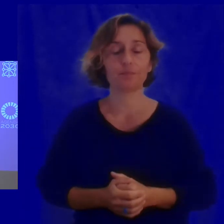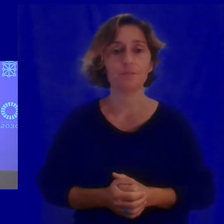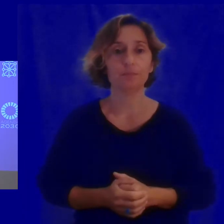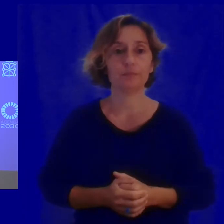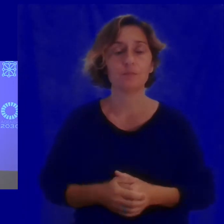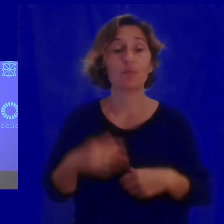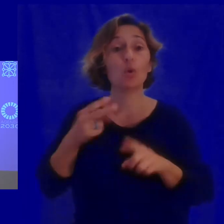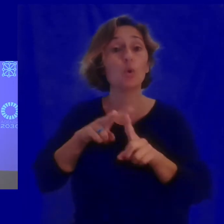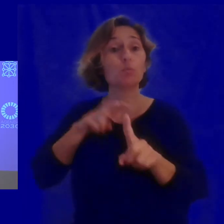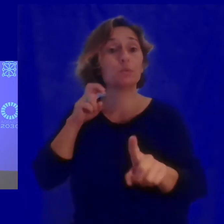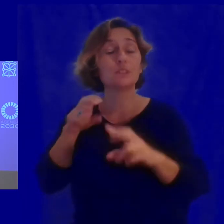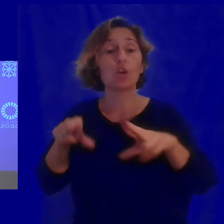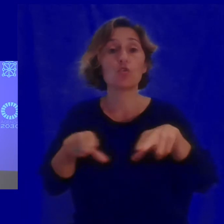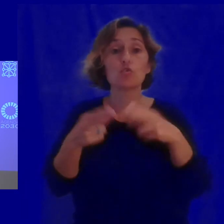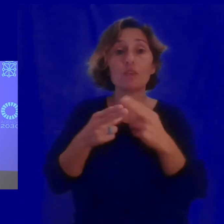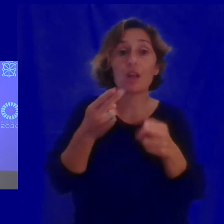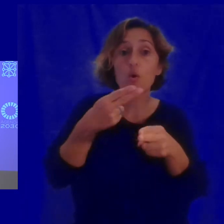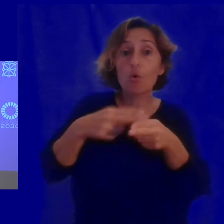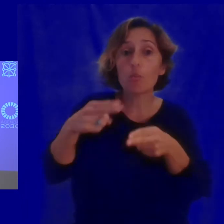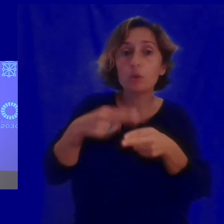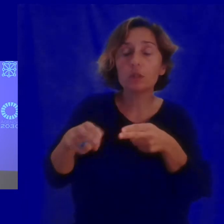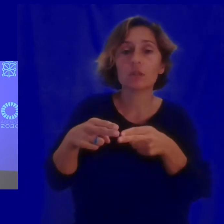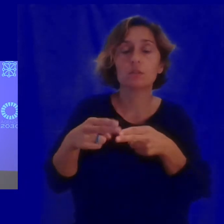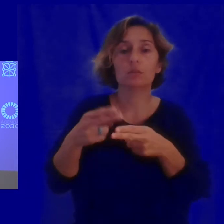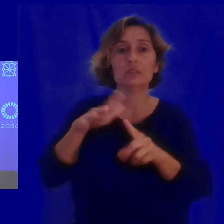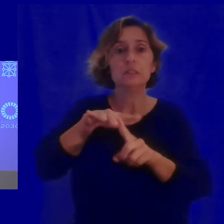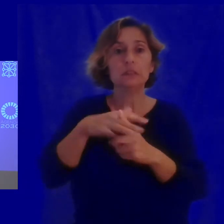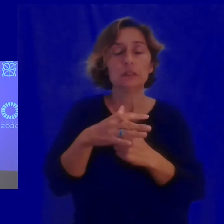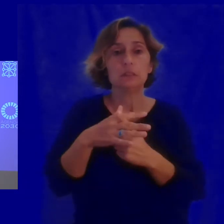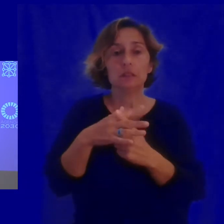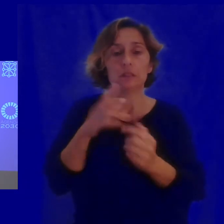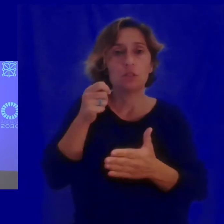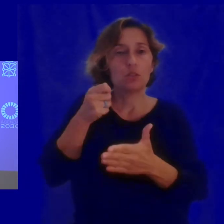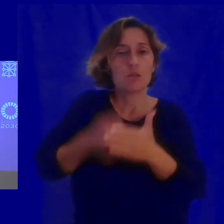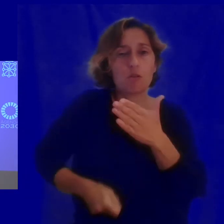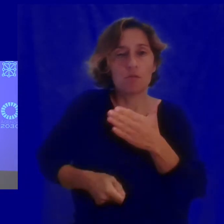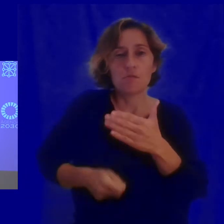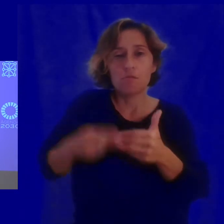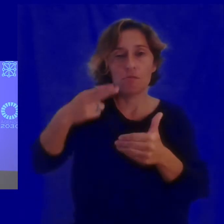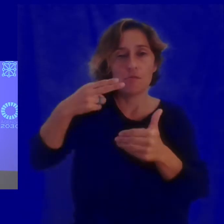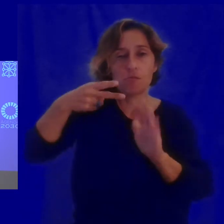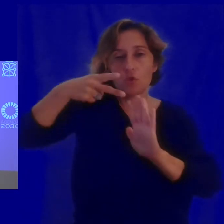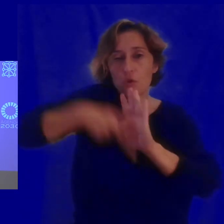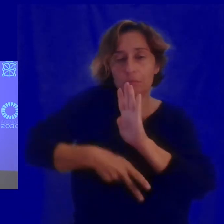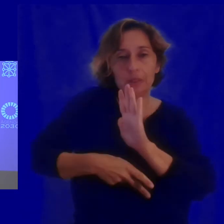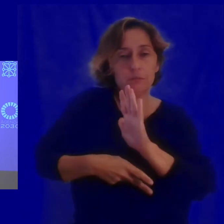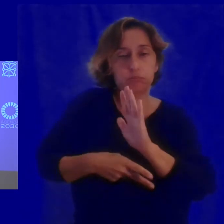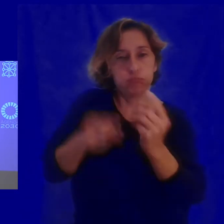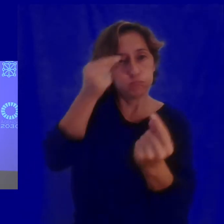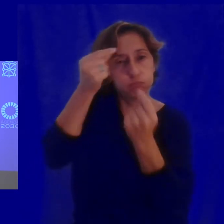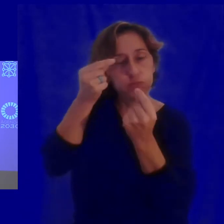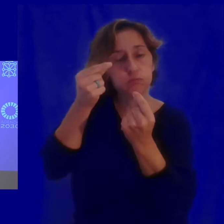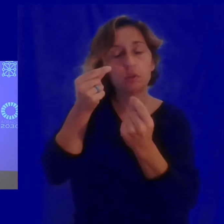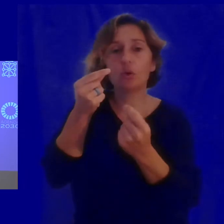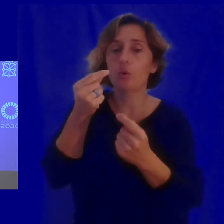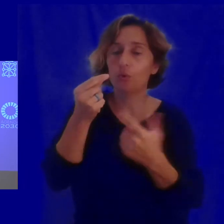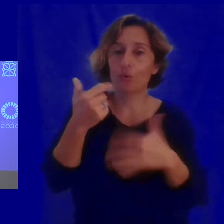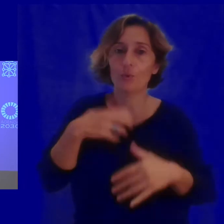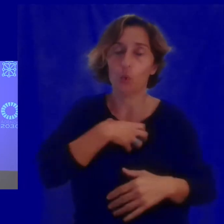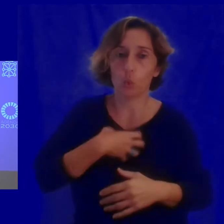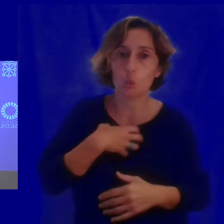social y políticamente mantener este marco tan restrictivo, pero hay que medir muy bien una